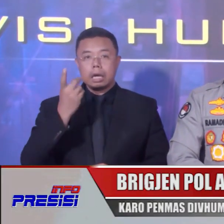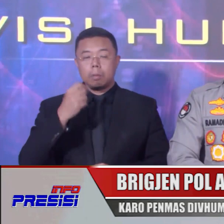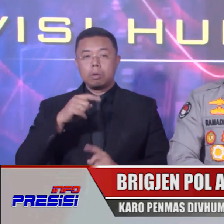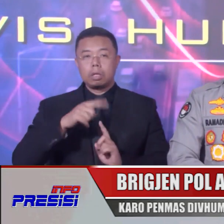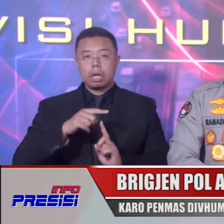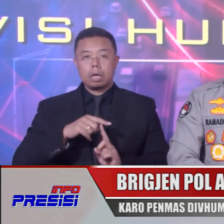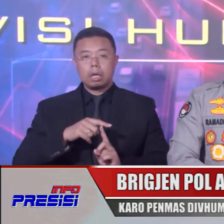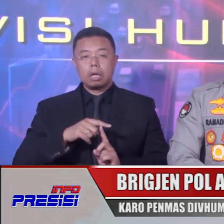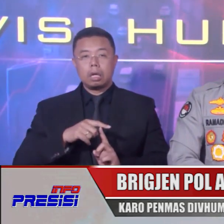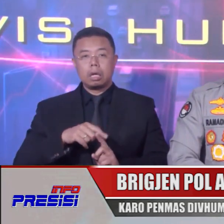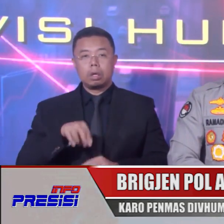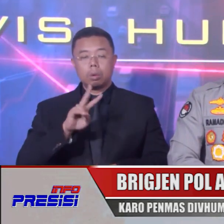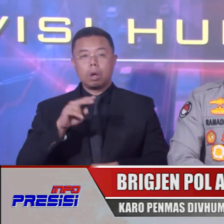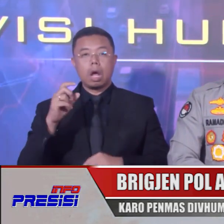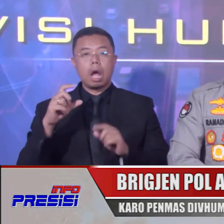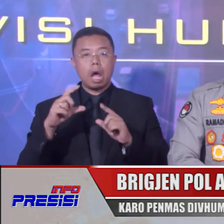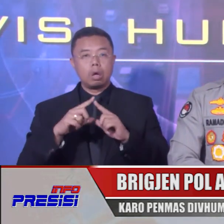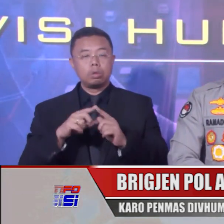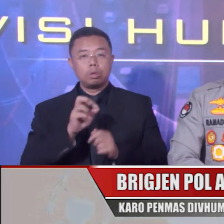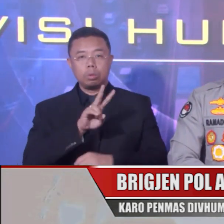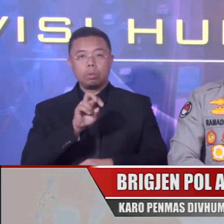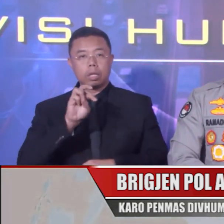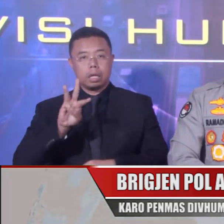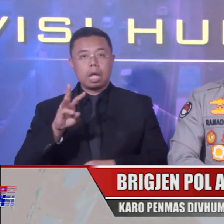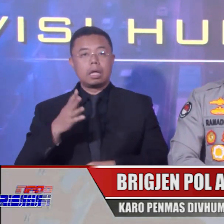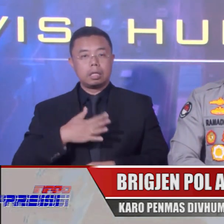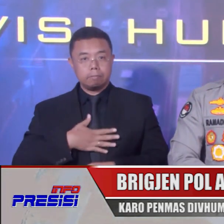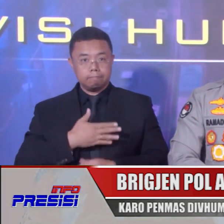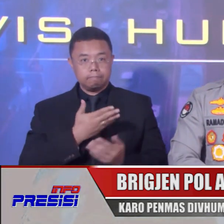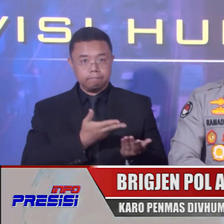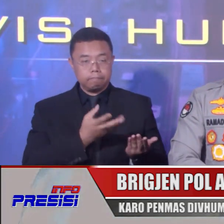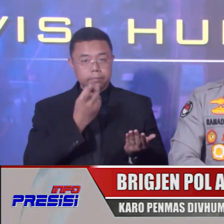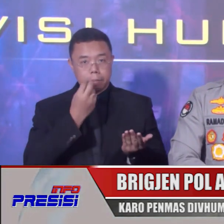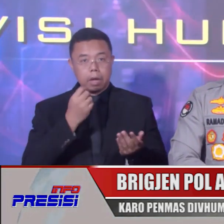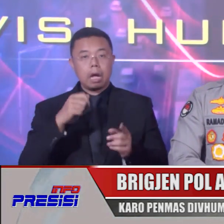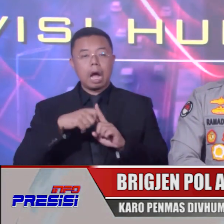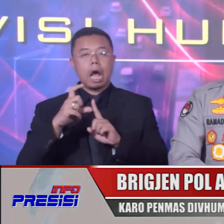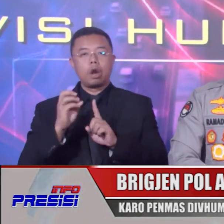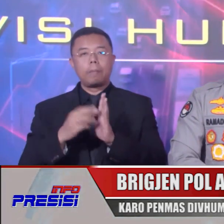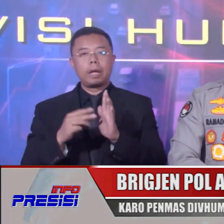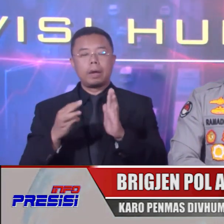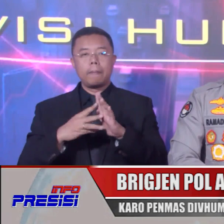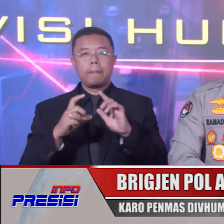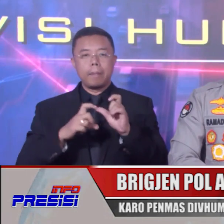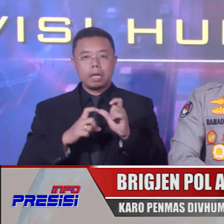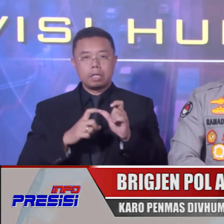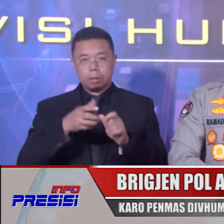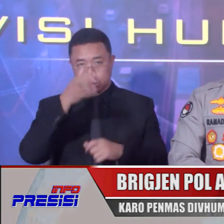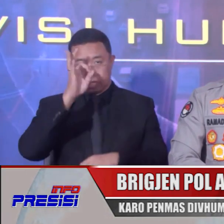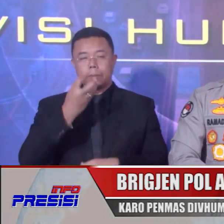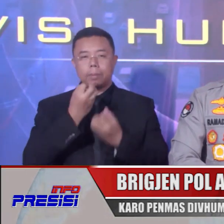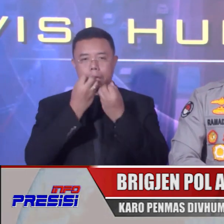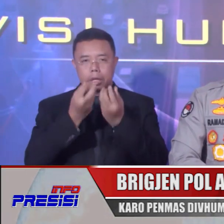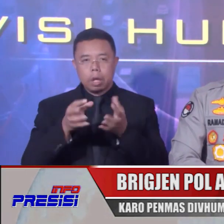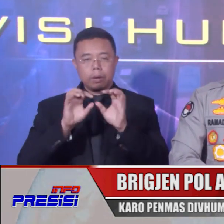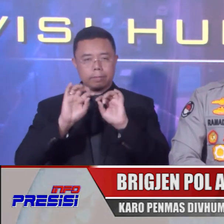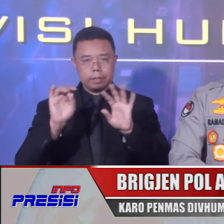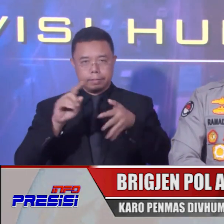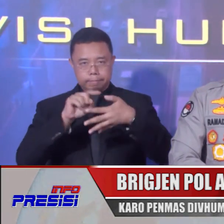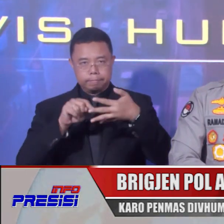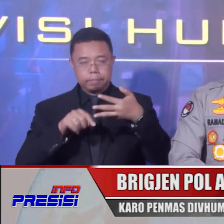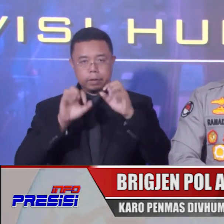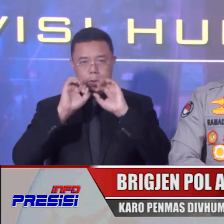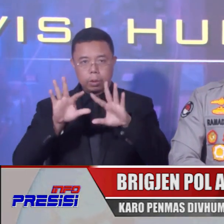ini Rabu 2 Agustus 2023 saya selaku karopen Mas di humas Polri akan menyampaikan beberapa informasi